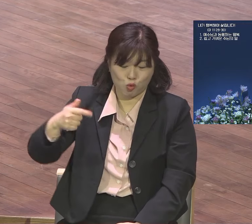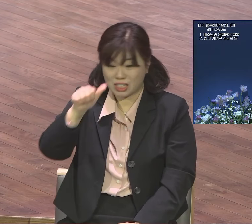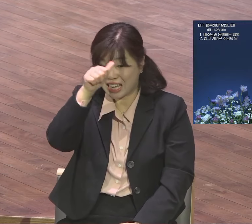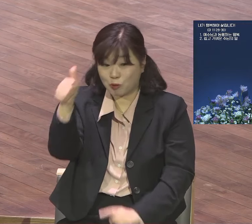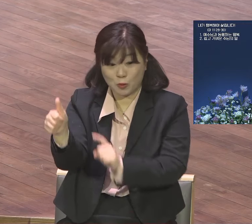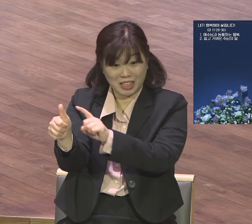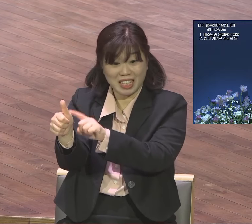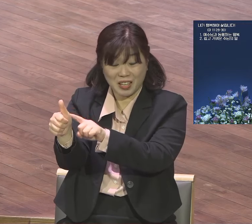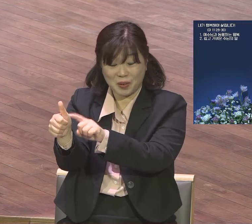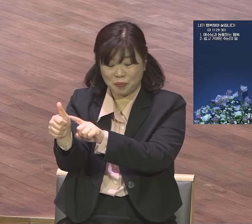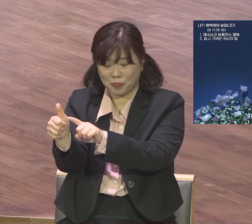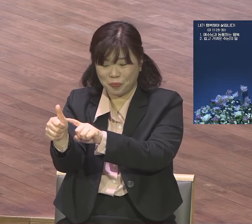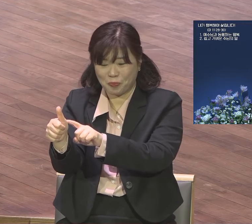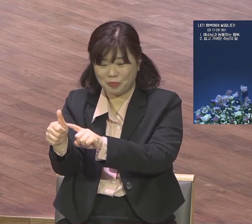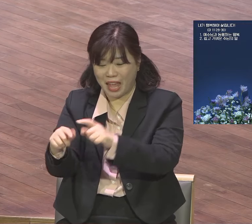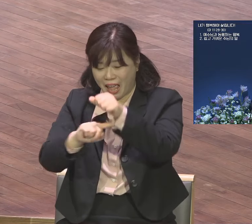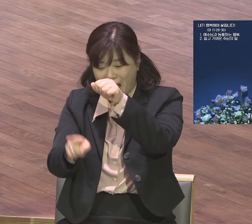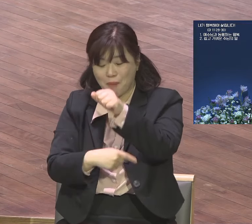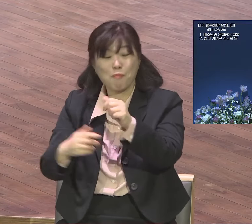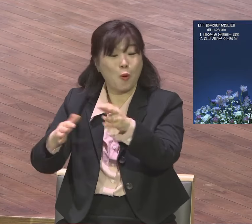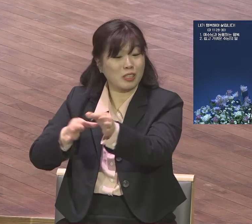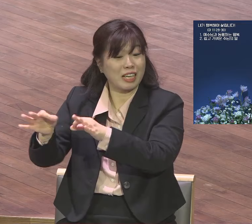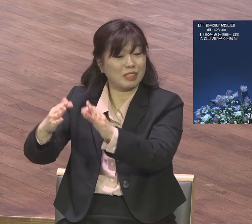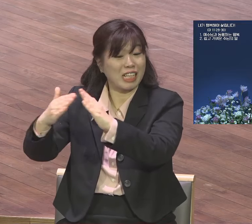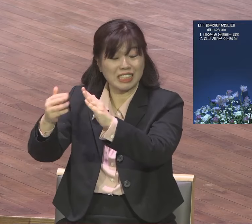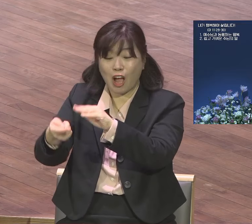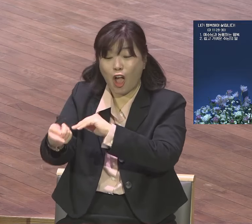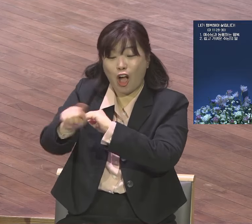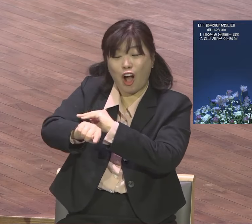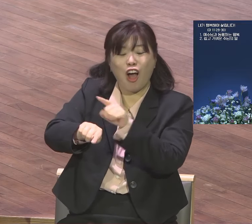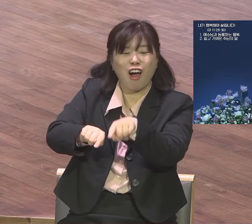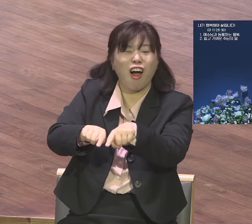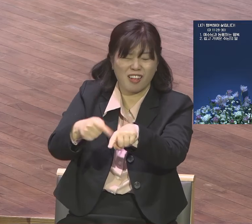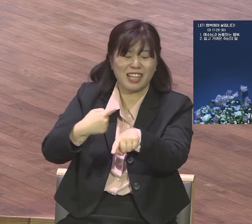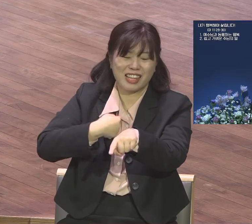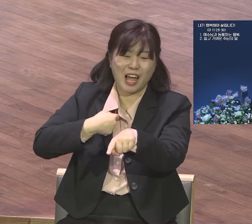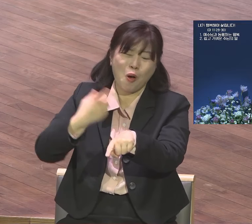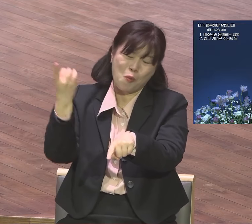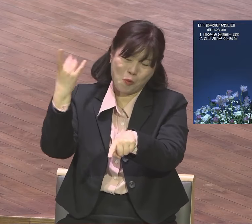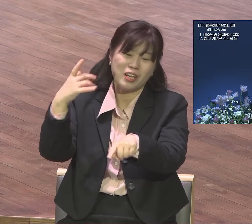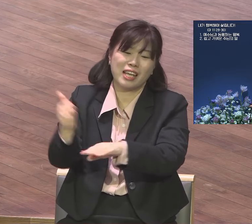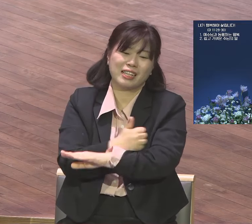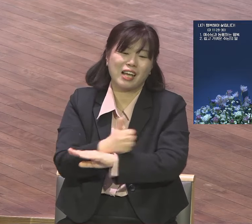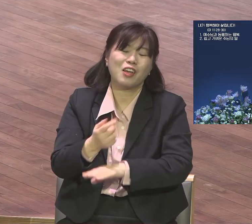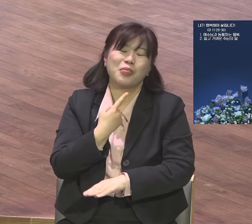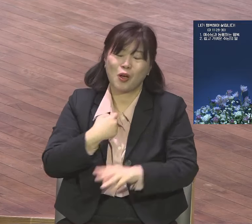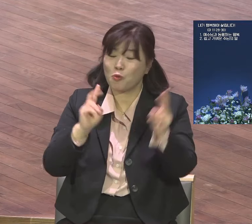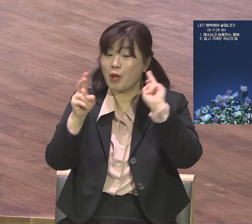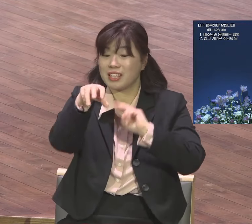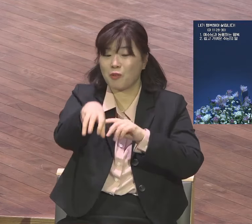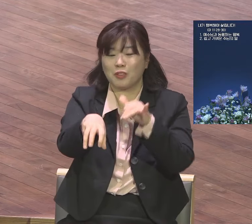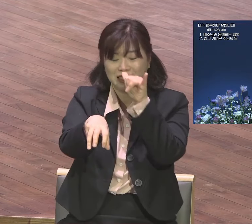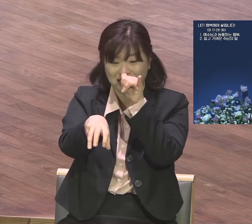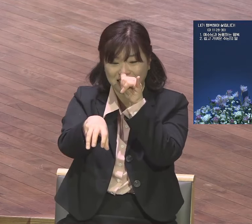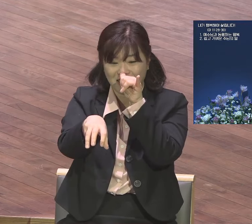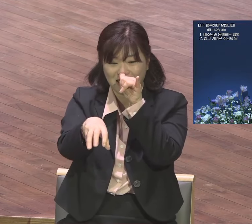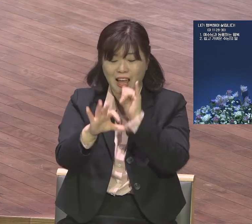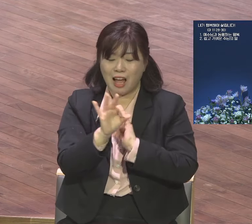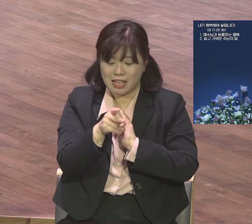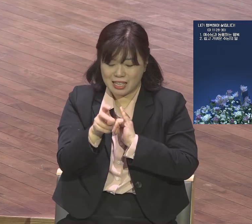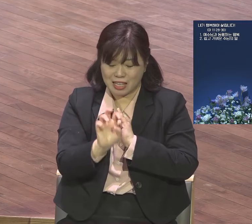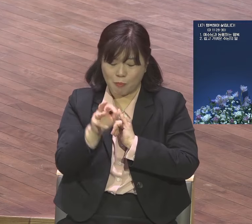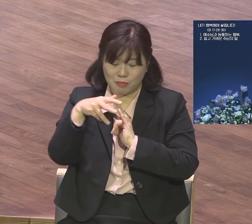자리에 동아그룹 교육원이 있었습니다. 그래서 승용차로 5분 거리예요. 저는 다른 거 다 내려놓고 아 영적